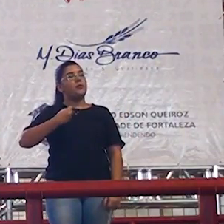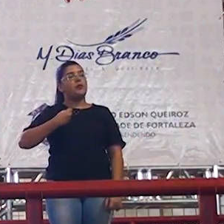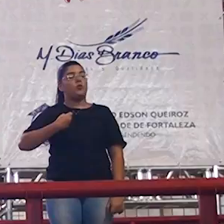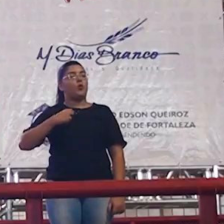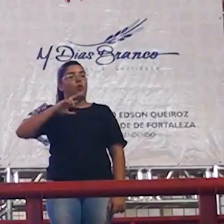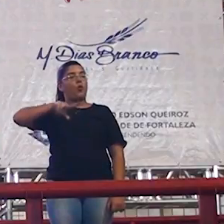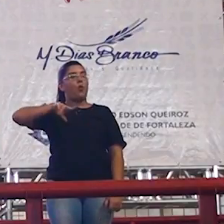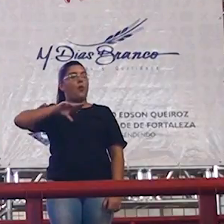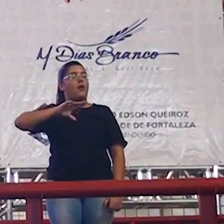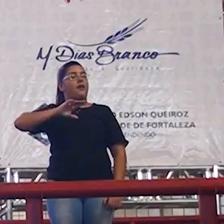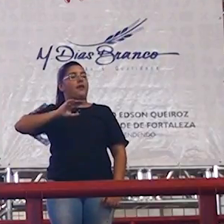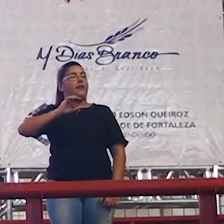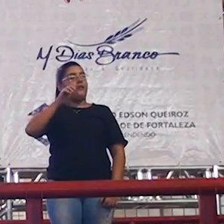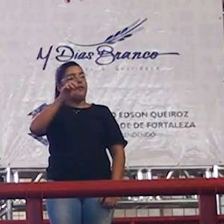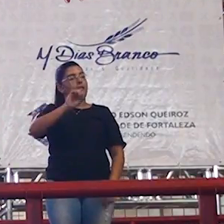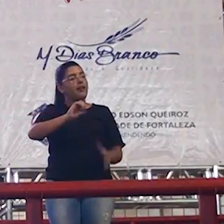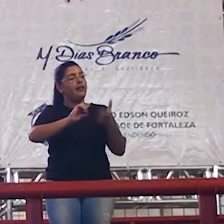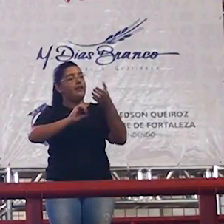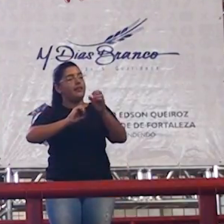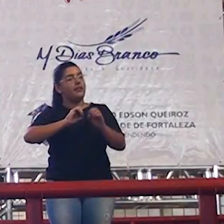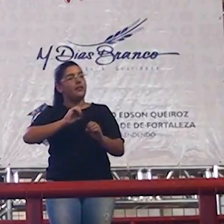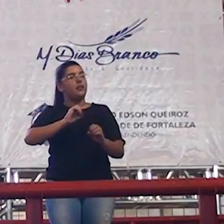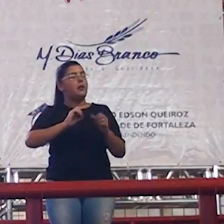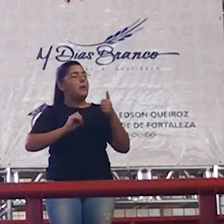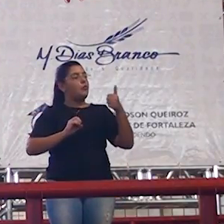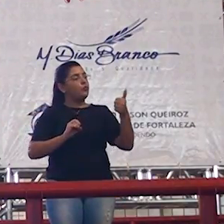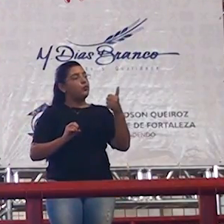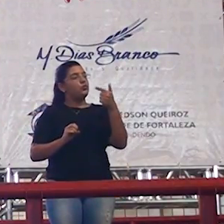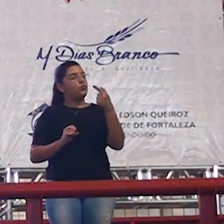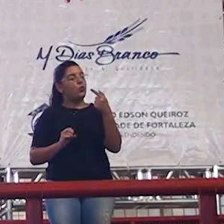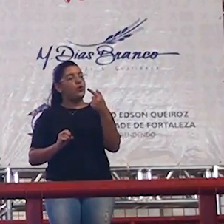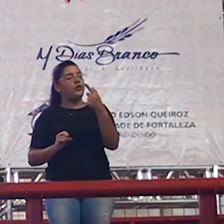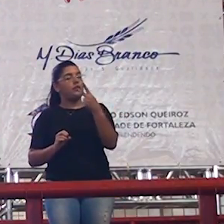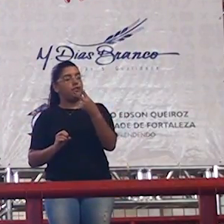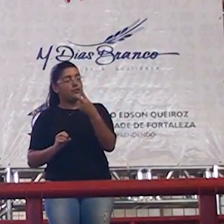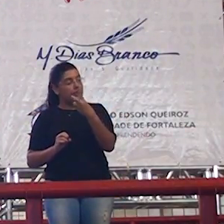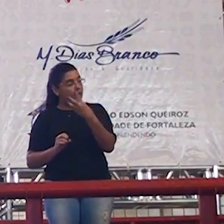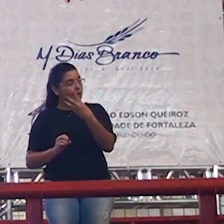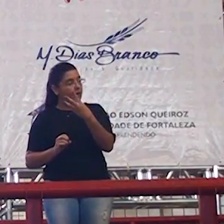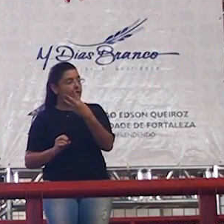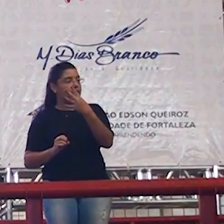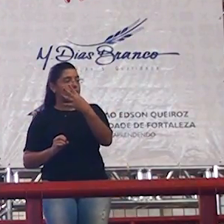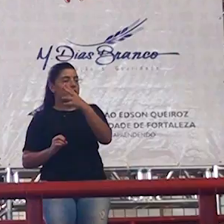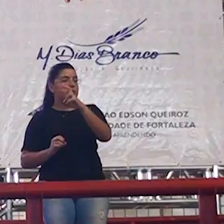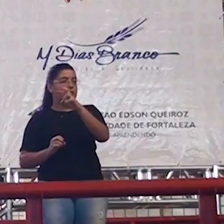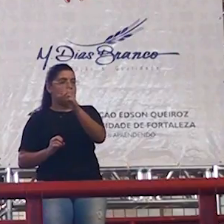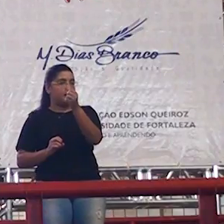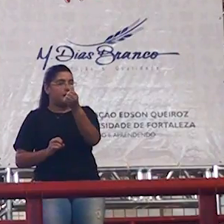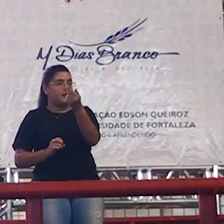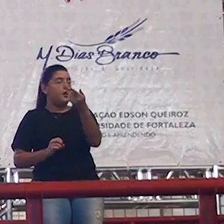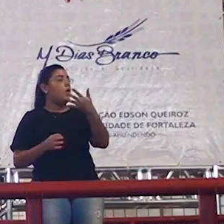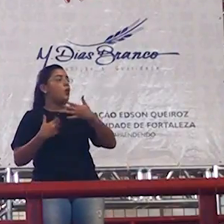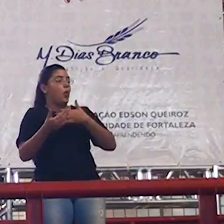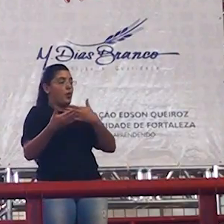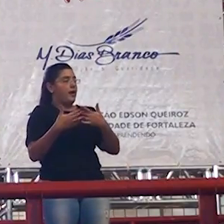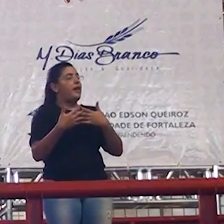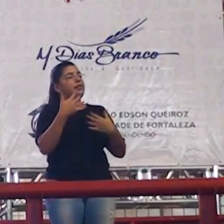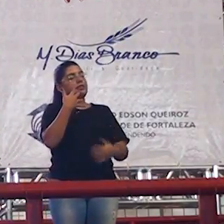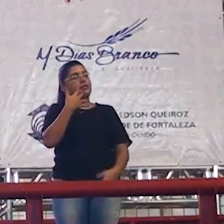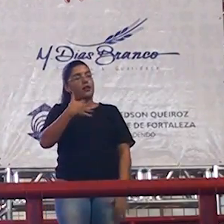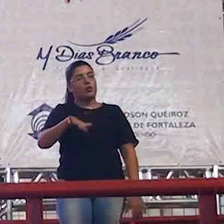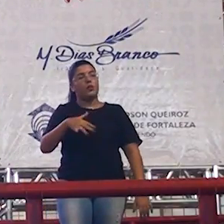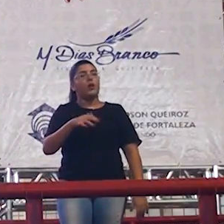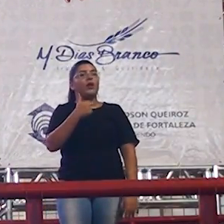decimal. Ele é 1, 2, 3, 4, 5. É um número natural. Não pode